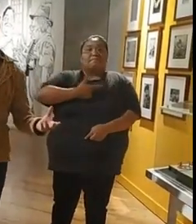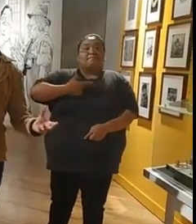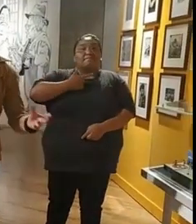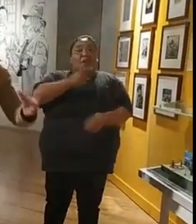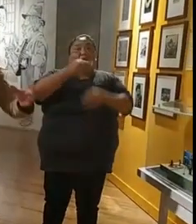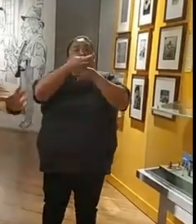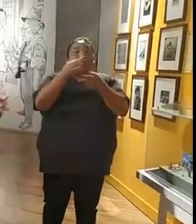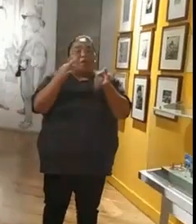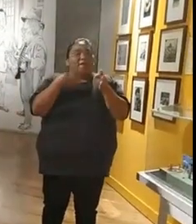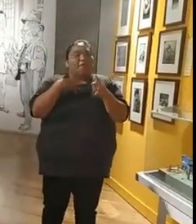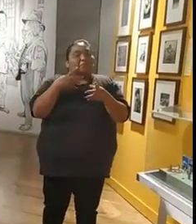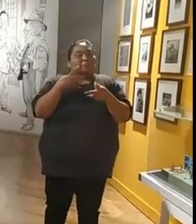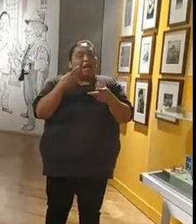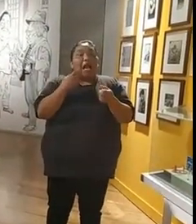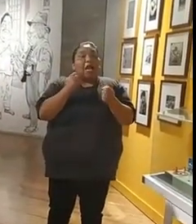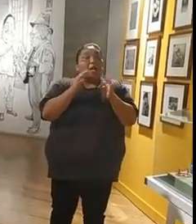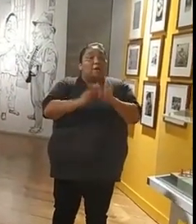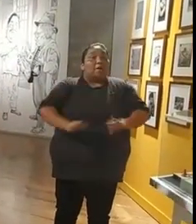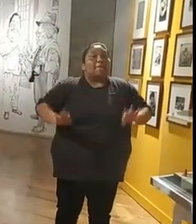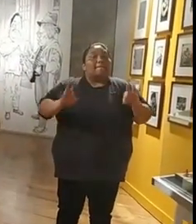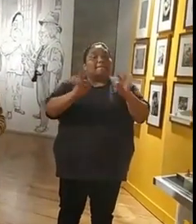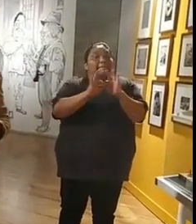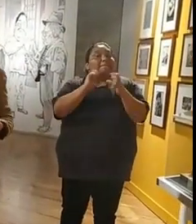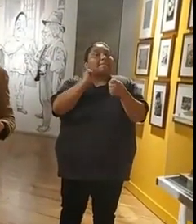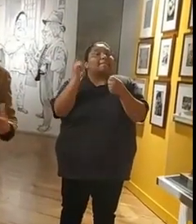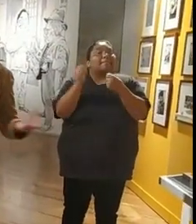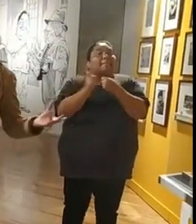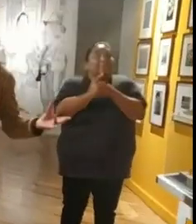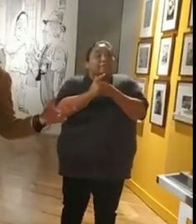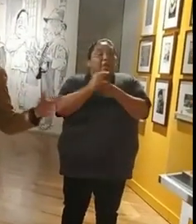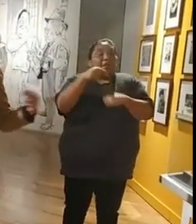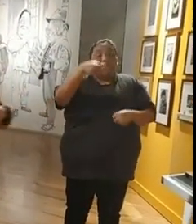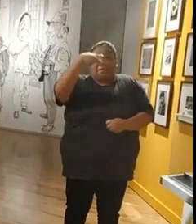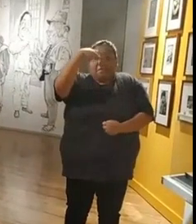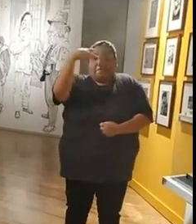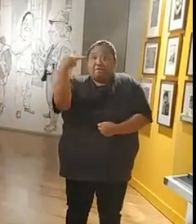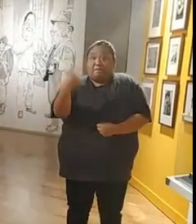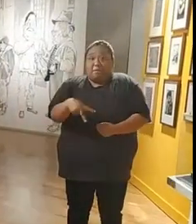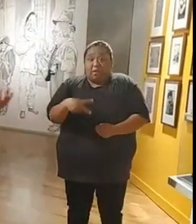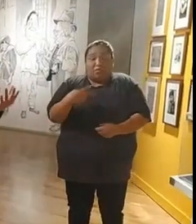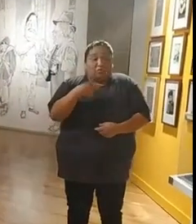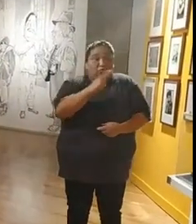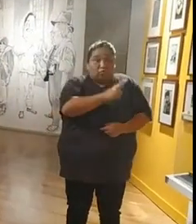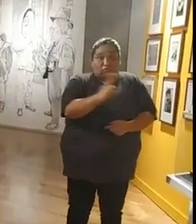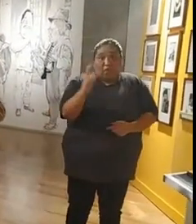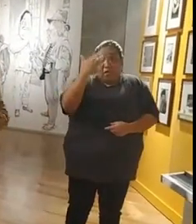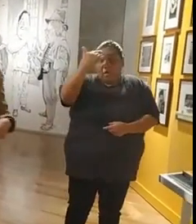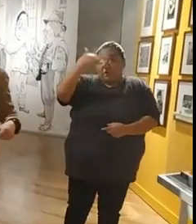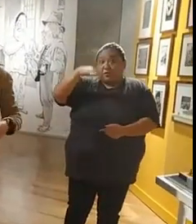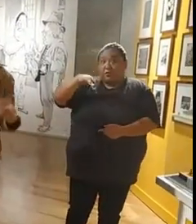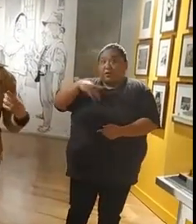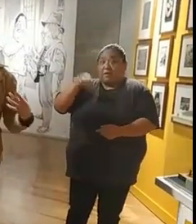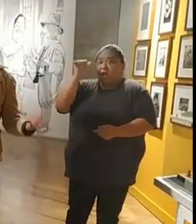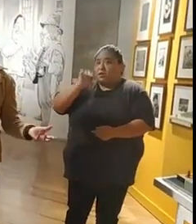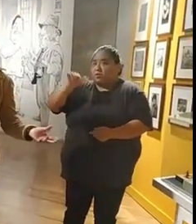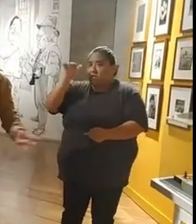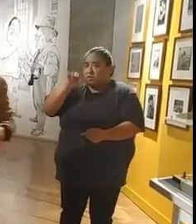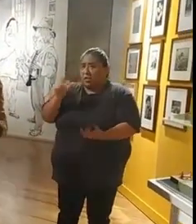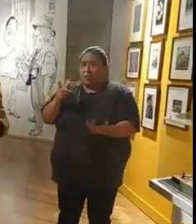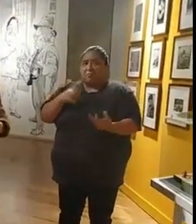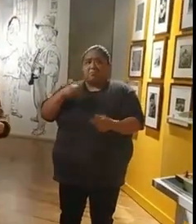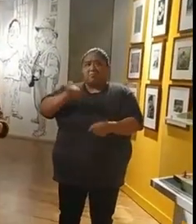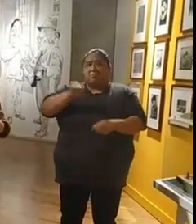mencionar algo muy importante. Eh, a México, si ustedes sabrán, y si le preguntan a algún